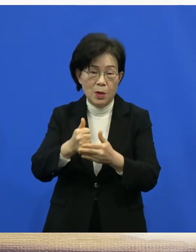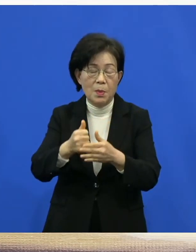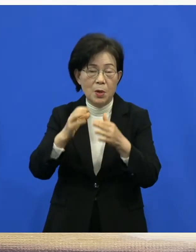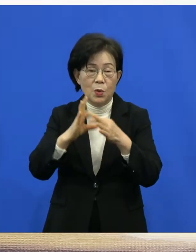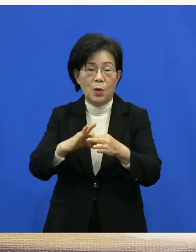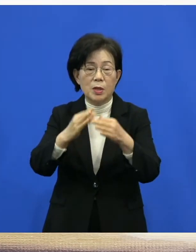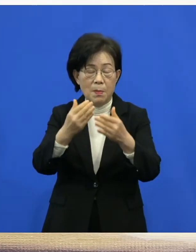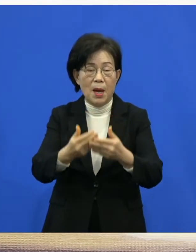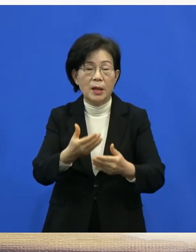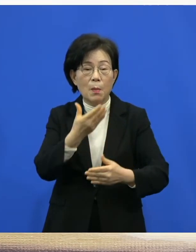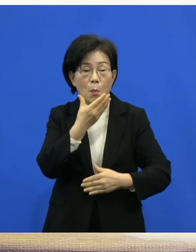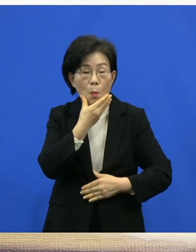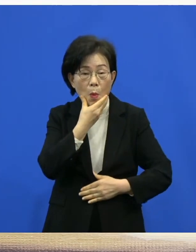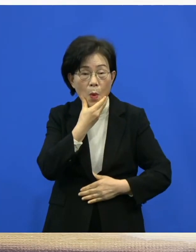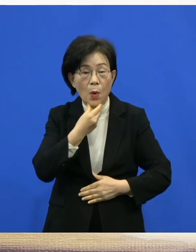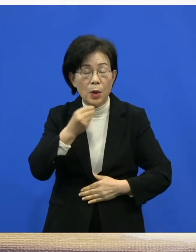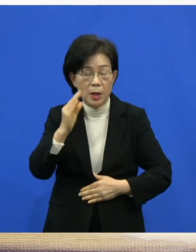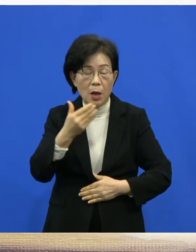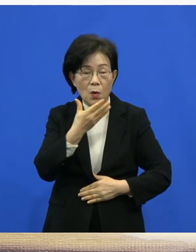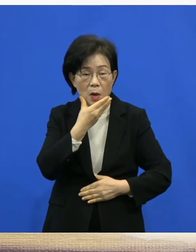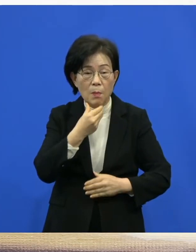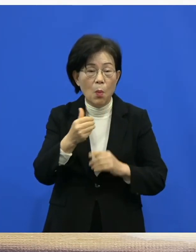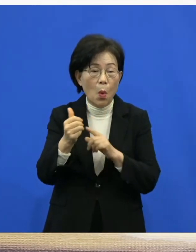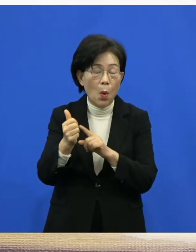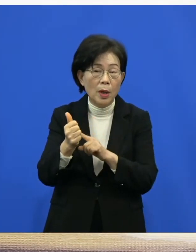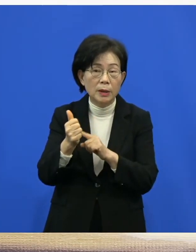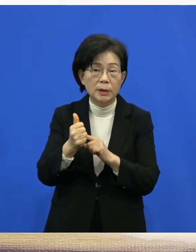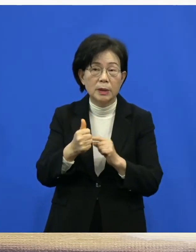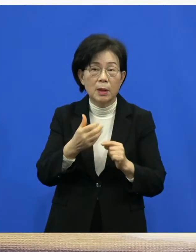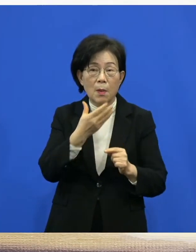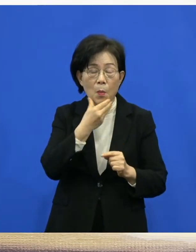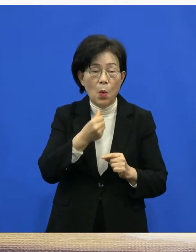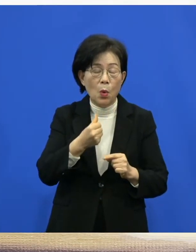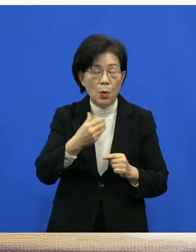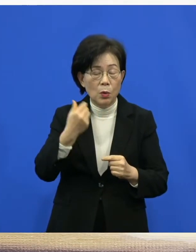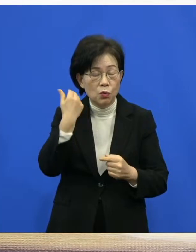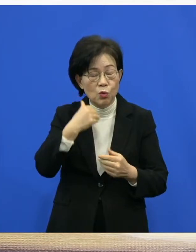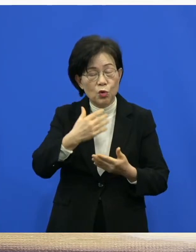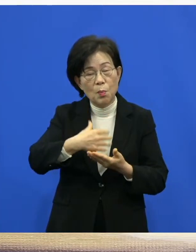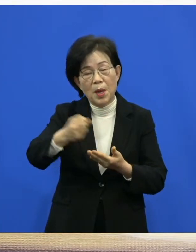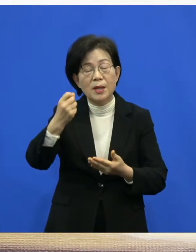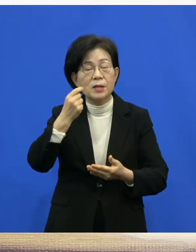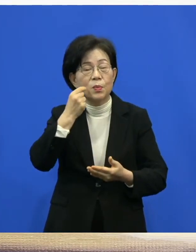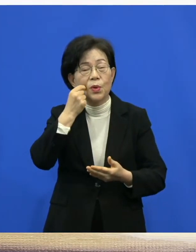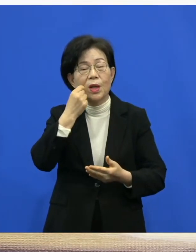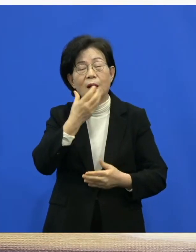복이요, 이 복은 이제 누구도 빼앗아갈 수 없는 복.